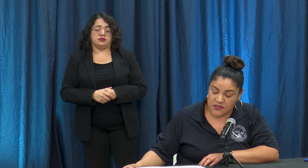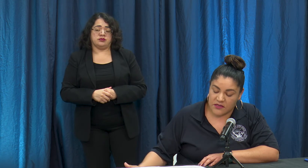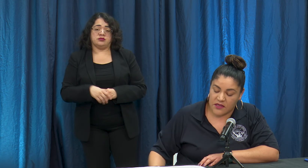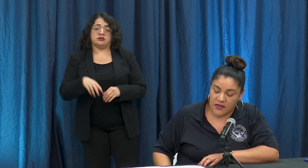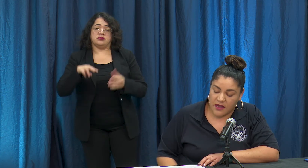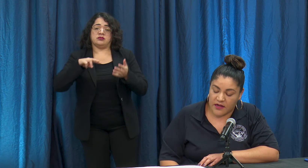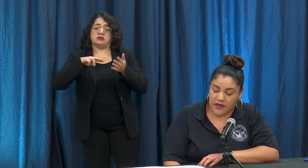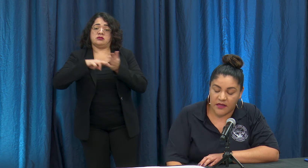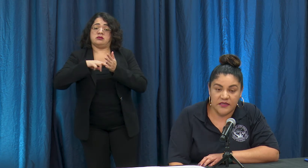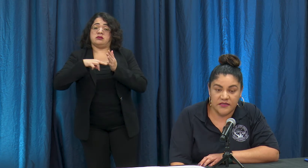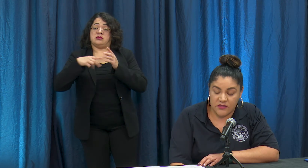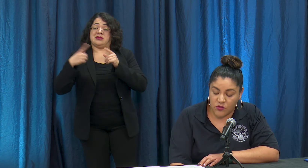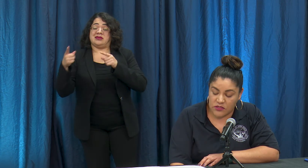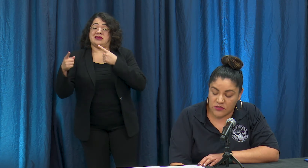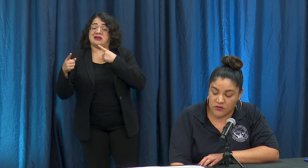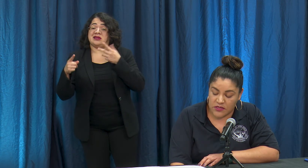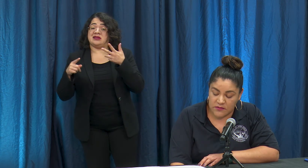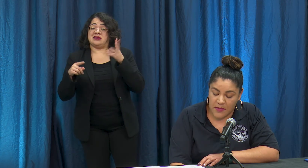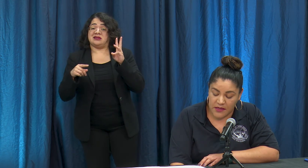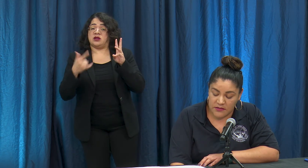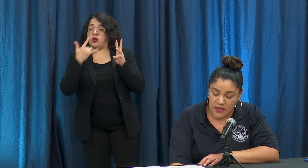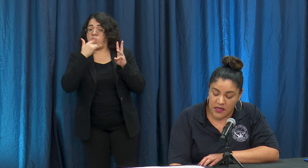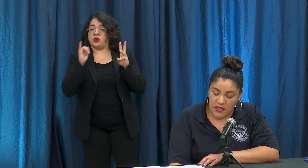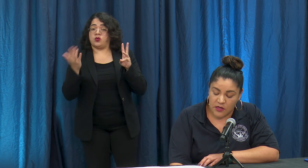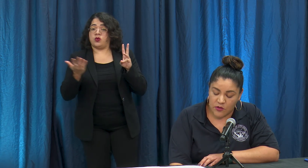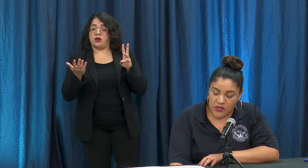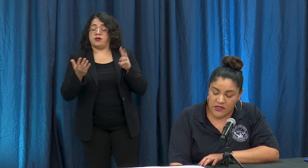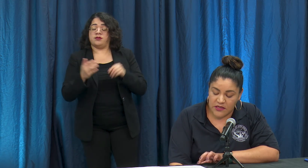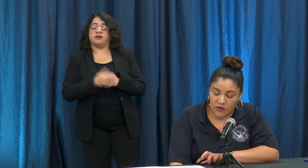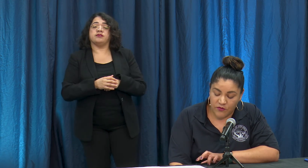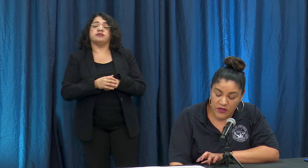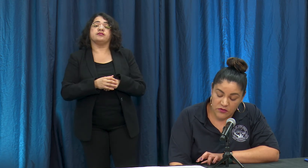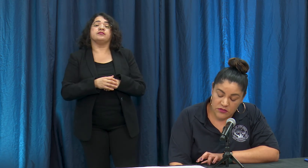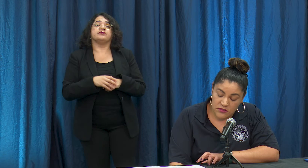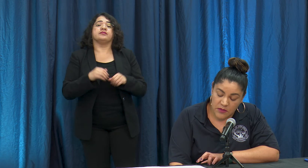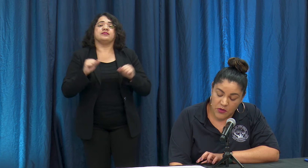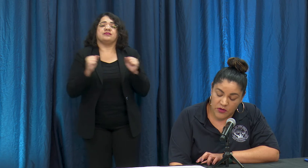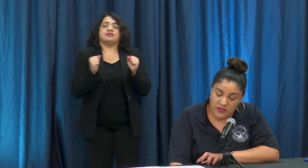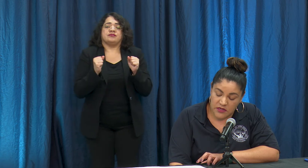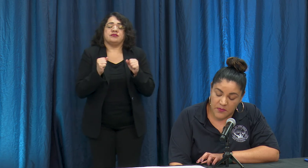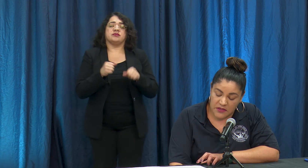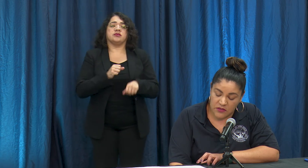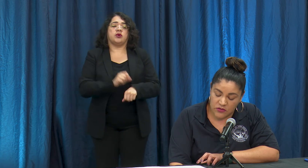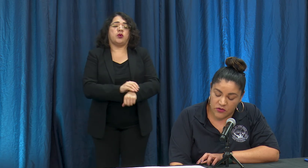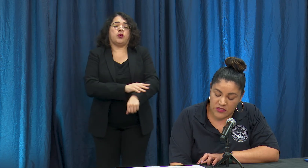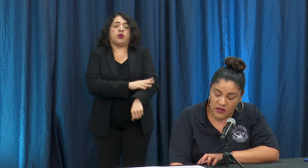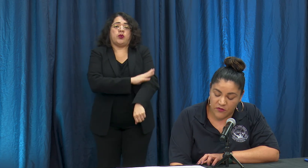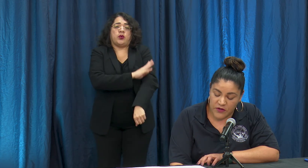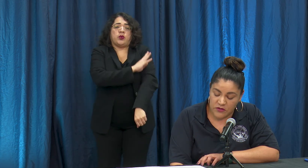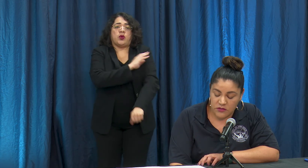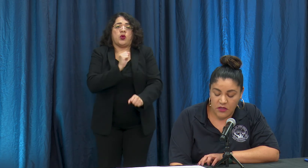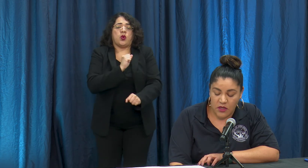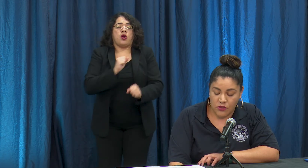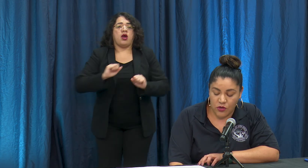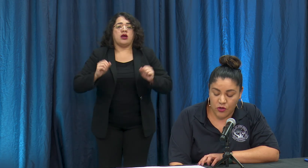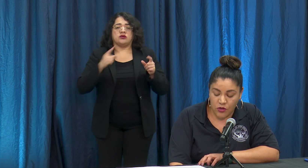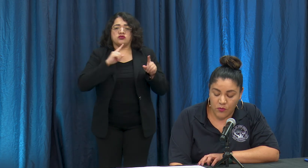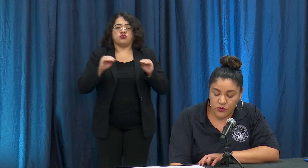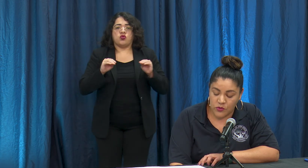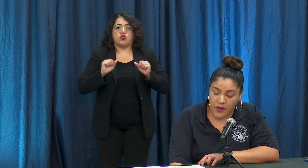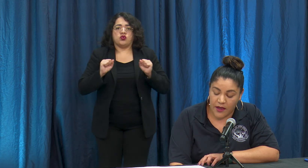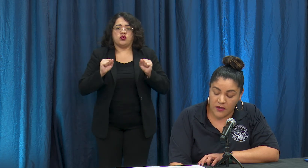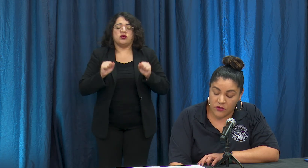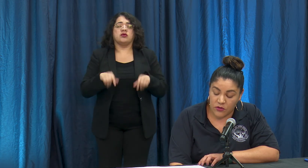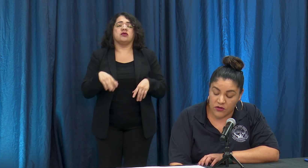actualización reciente agrega que 6 condiciones más incluyen escalofríos, temblores repetidos con escalofríos,